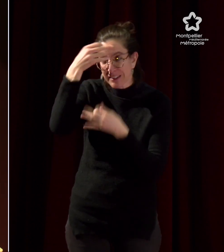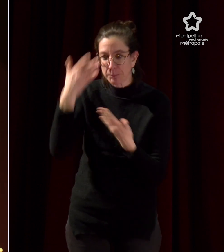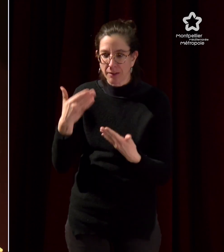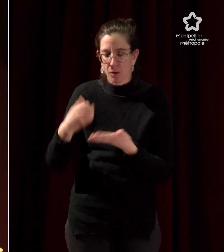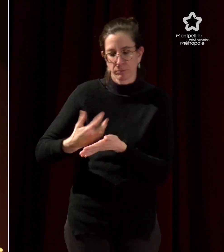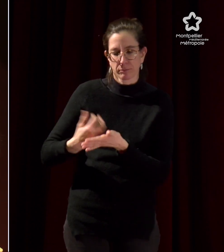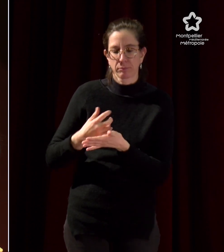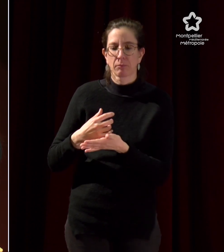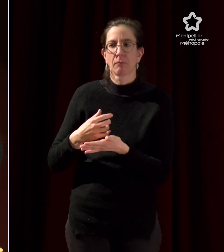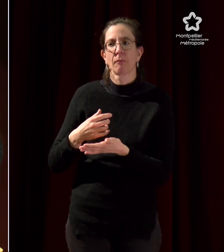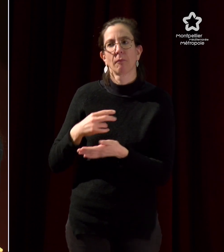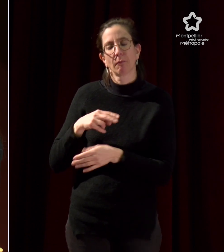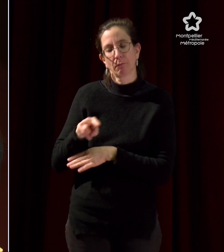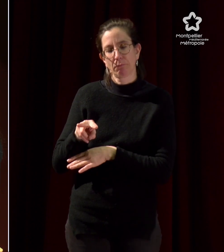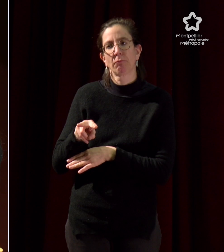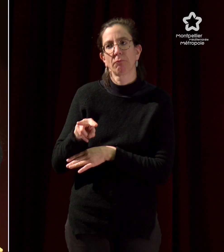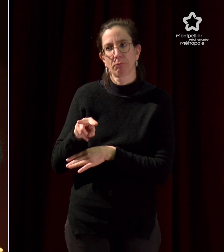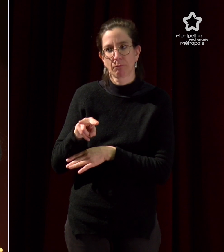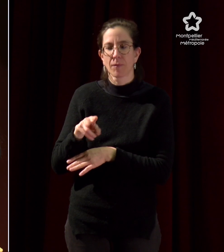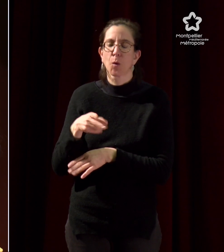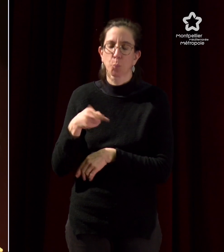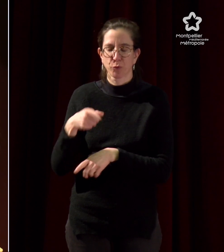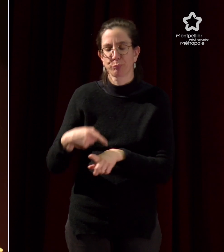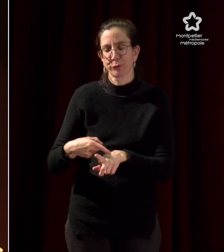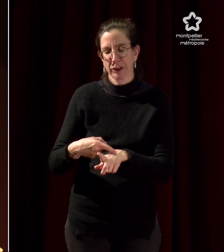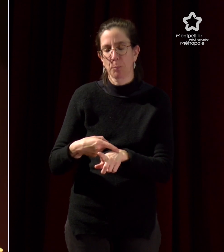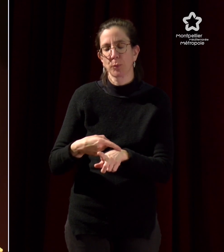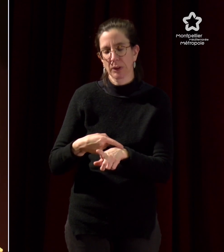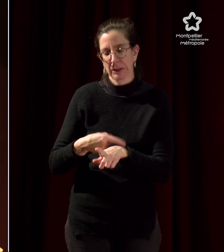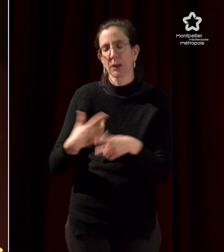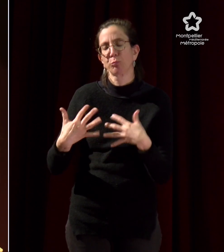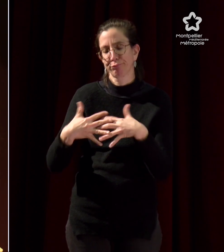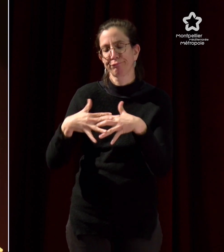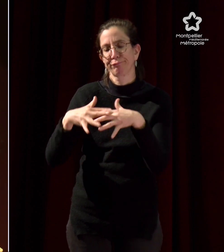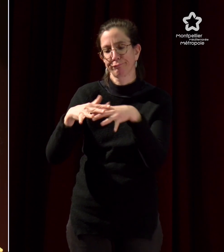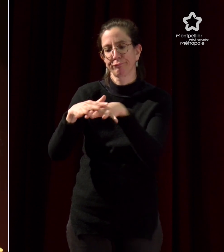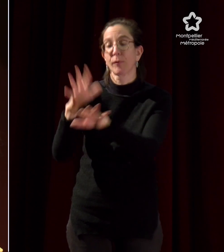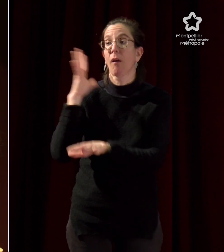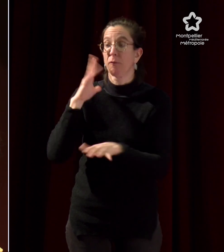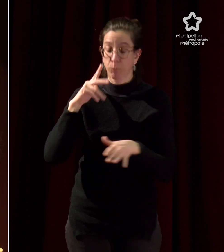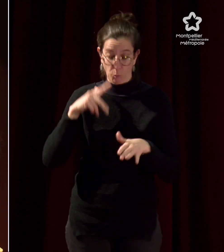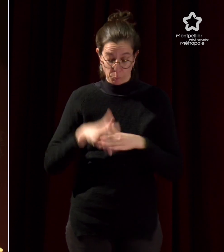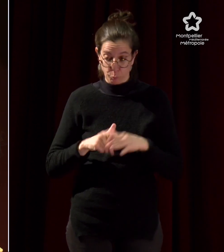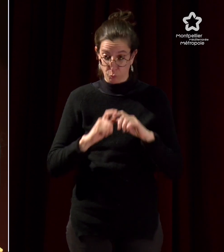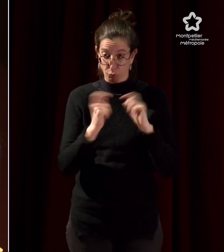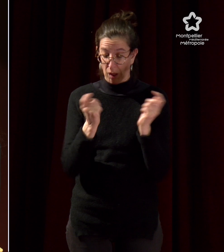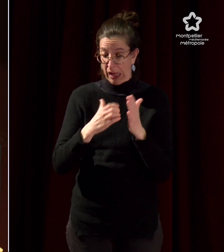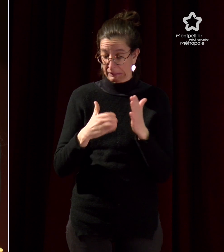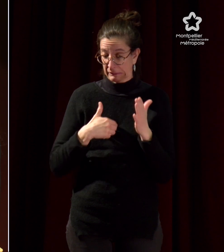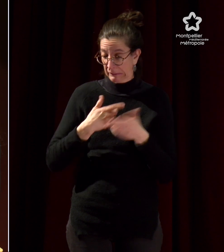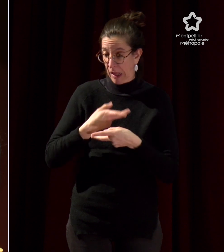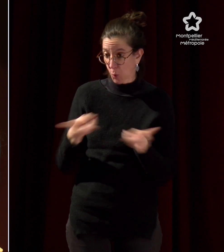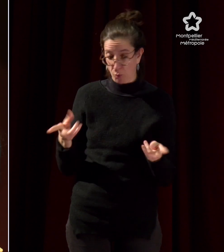que c'est finalement un phénomène plus graduel que ce que laissait entendre le premier